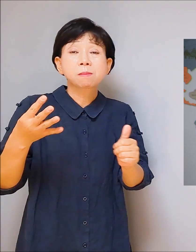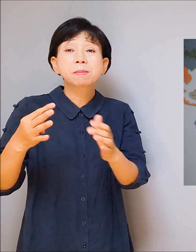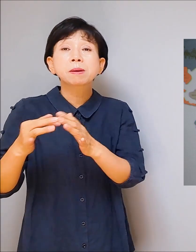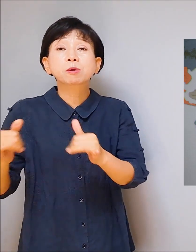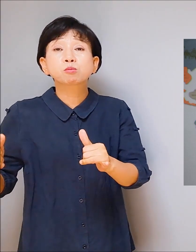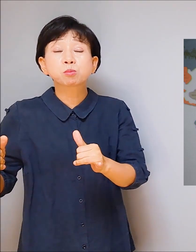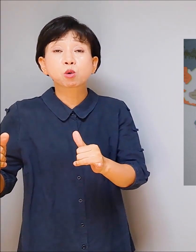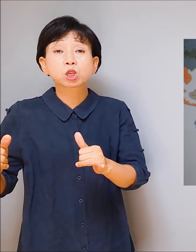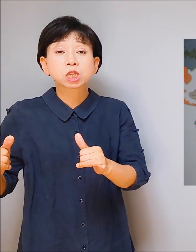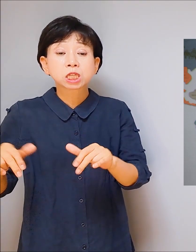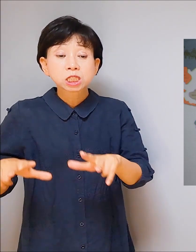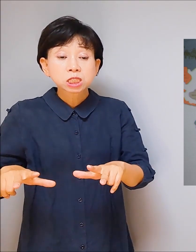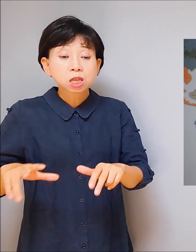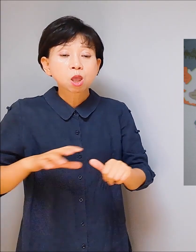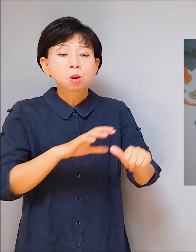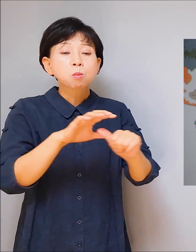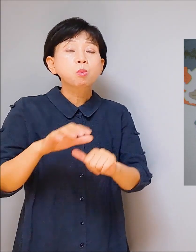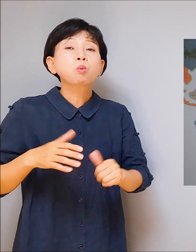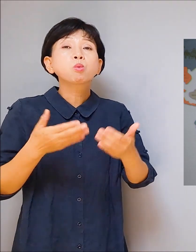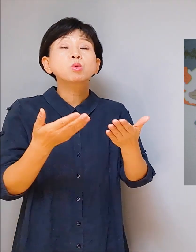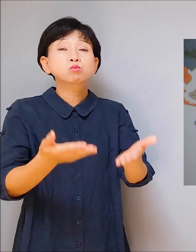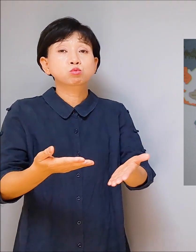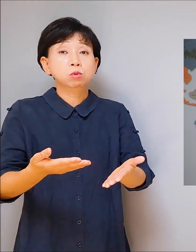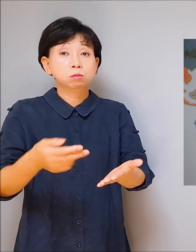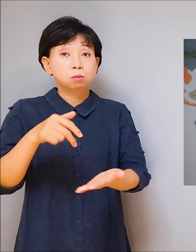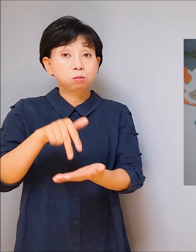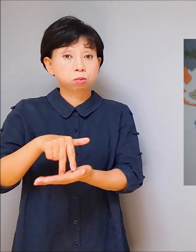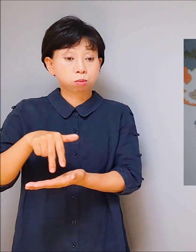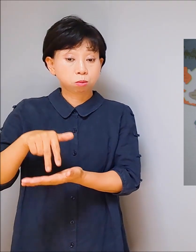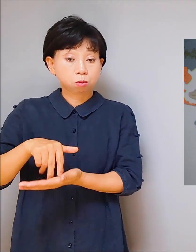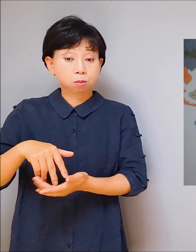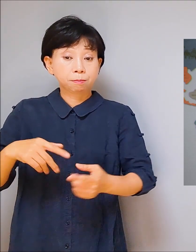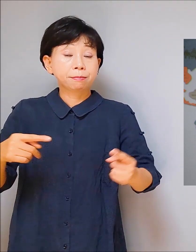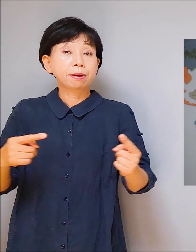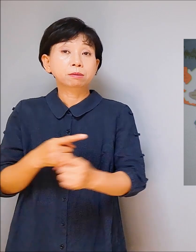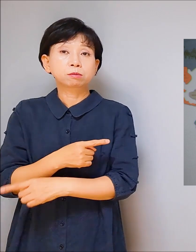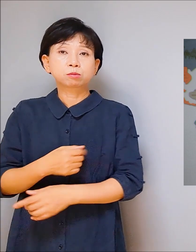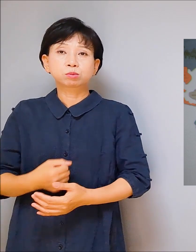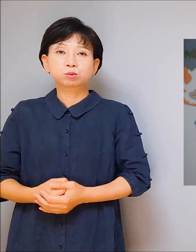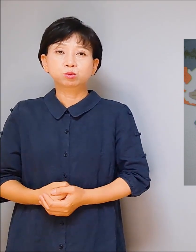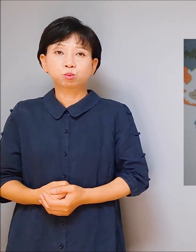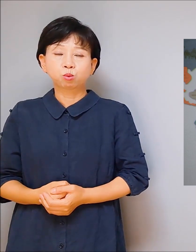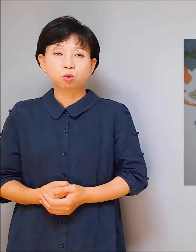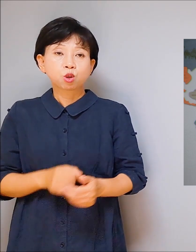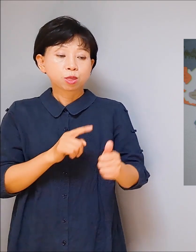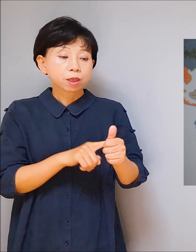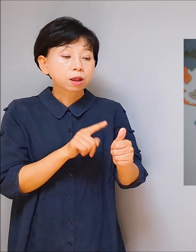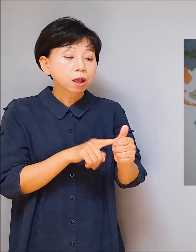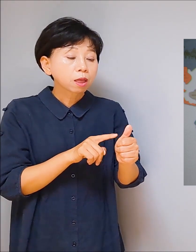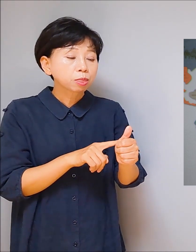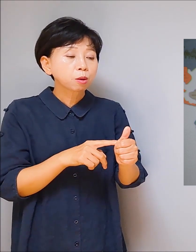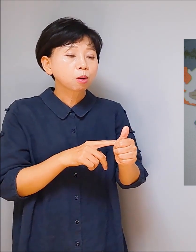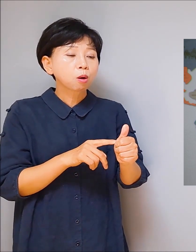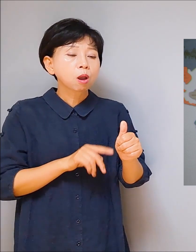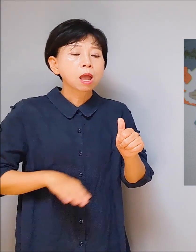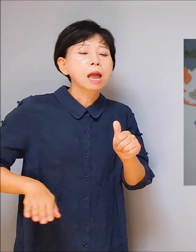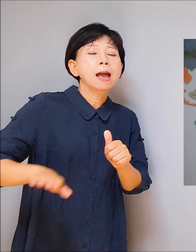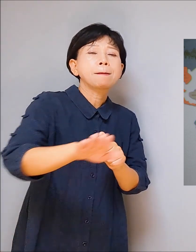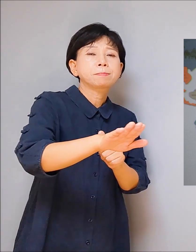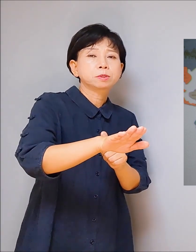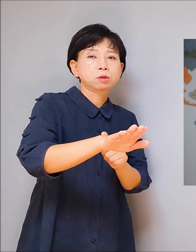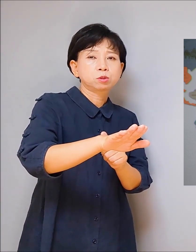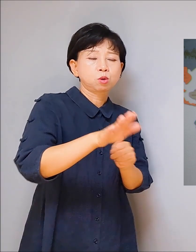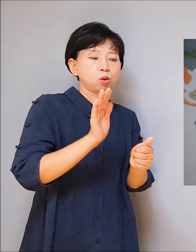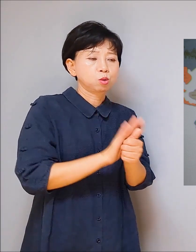함께 가면서 호위하겠다라는 거예요. 이전 개역 한글 성경에 보면 내가 너의 앞잡이가 되어 주겠다라는